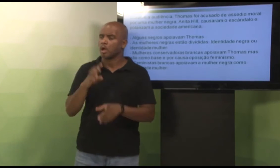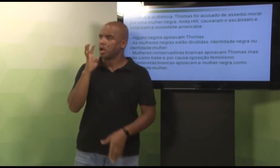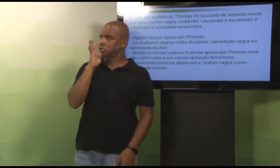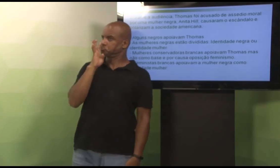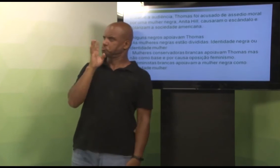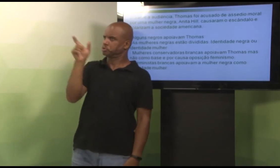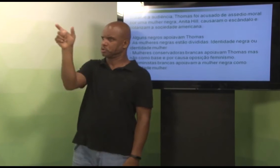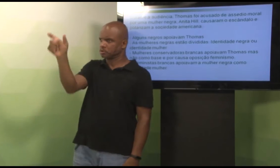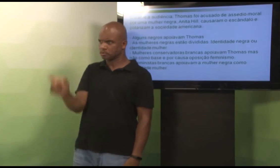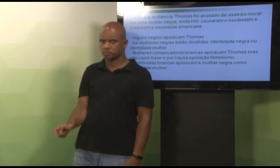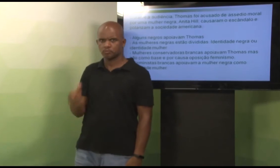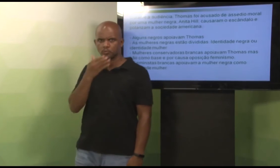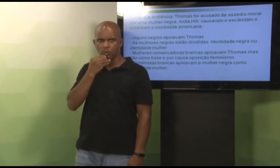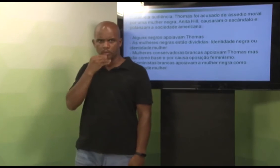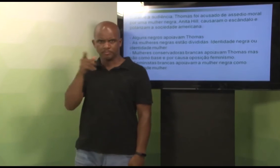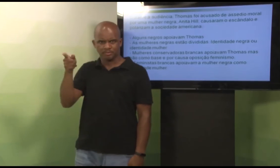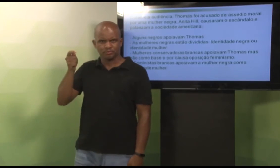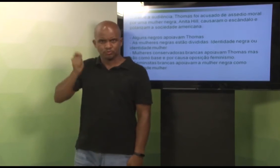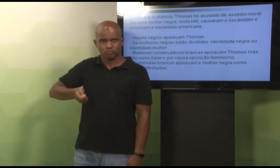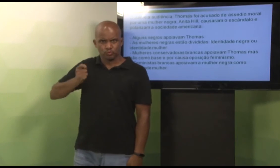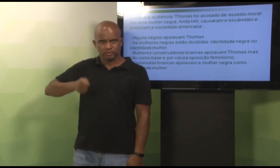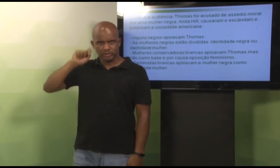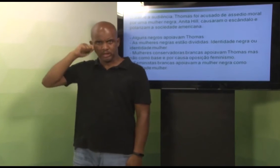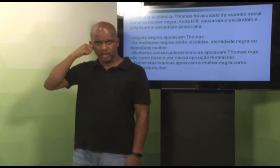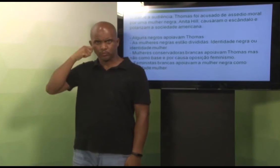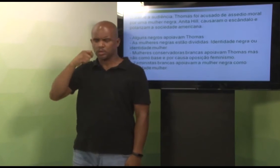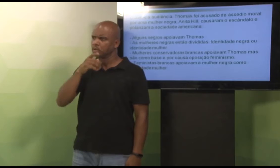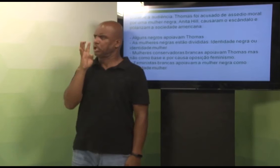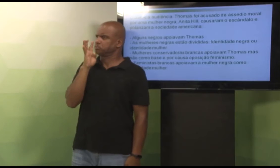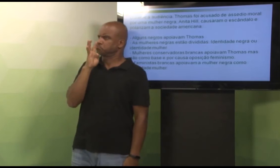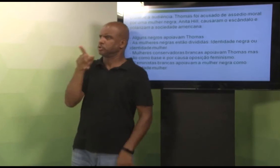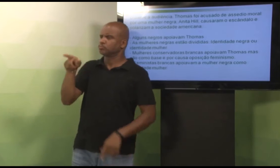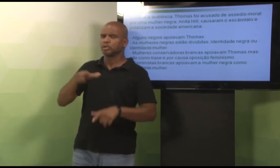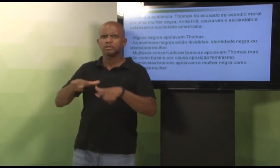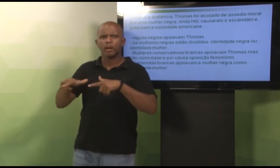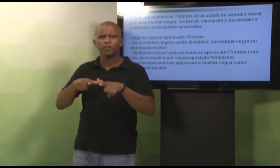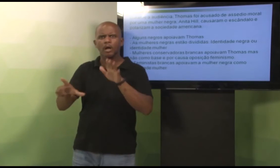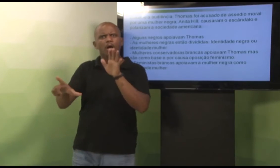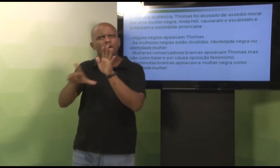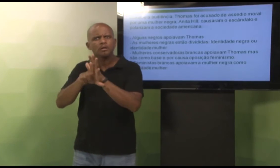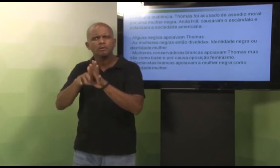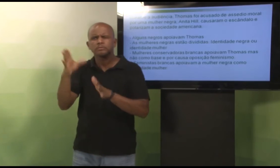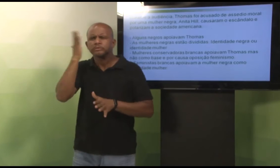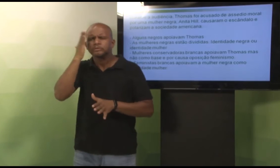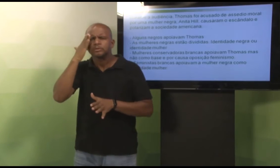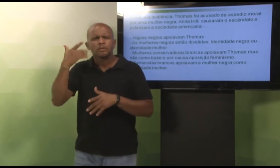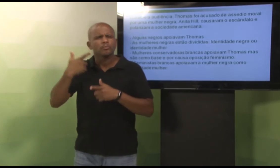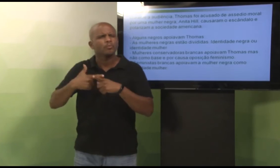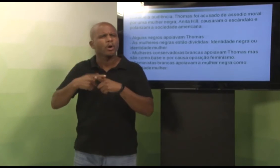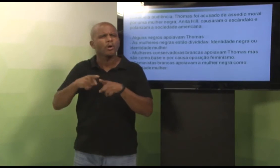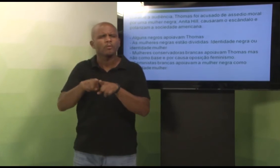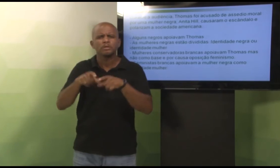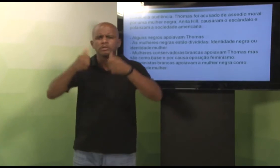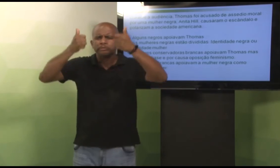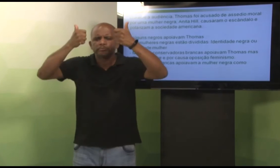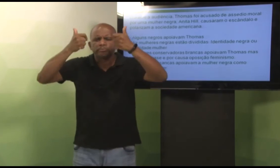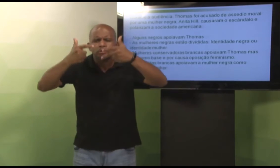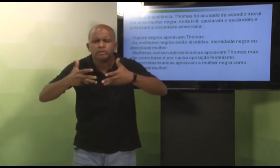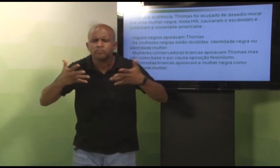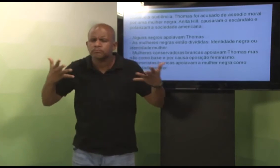Porque trabalhavam na mesma área, no contexto de legislação, e admiravam o trabalho do juiz negro,